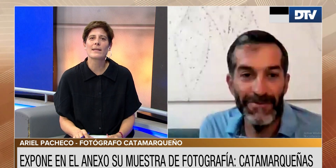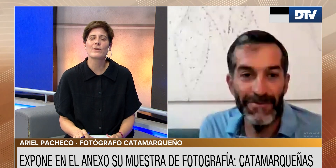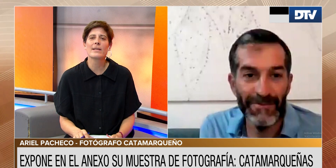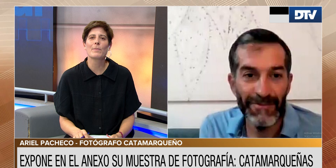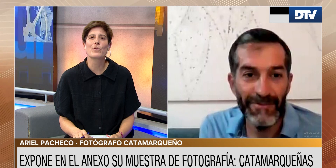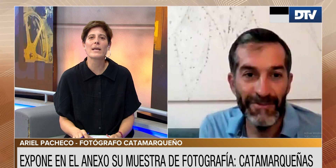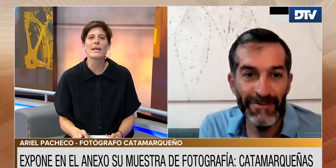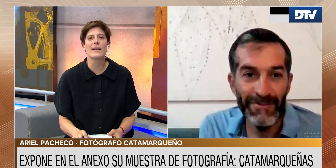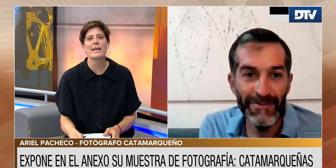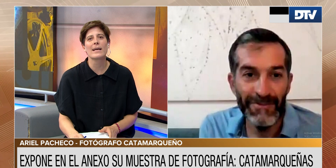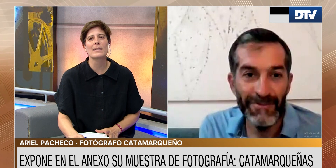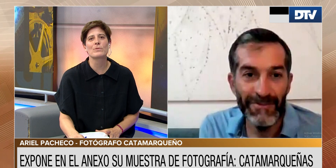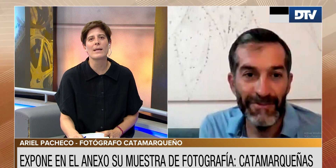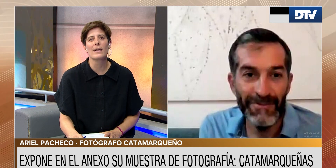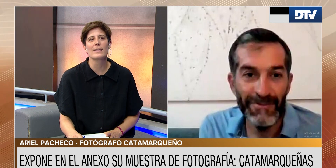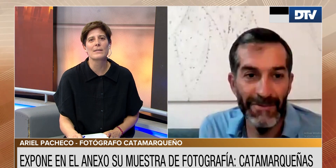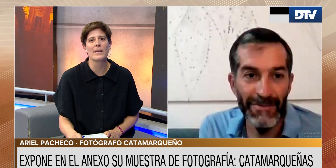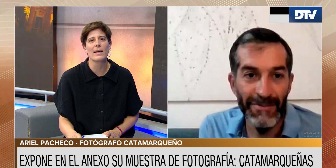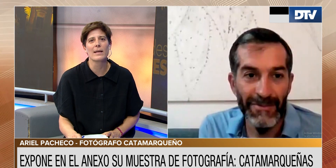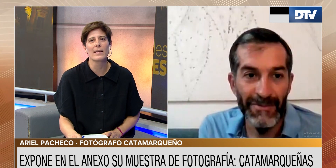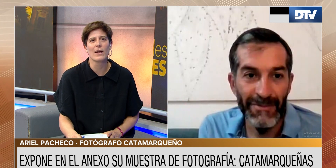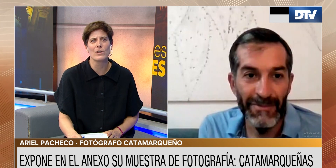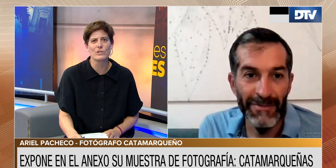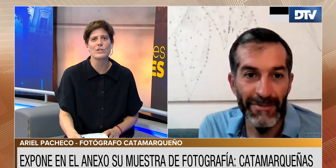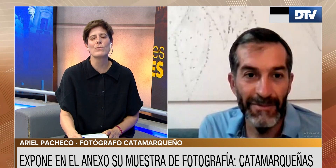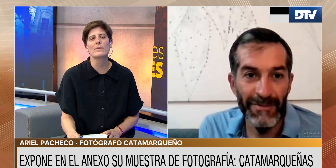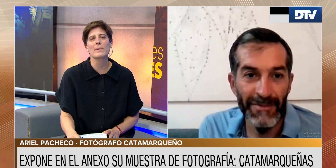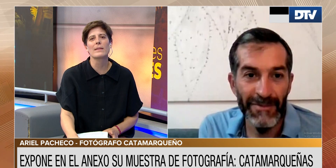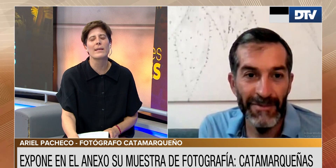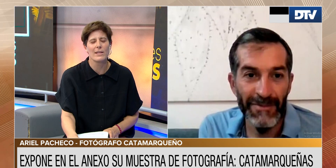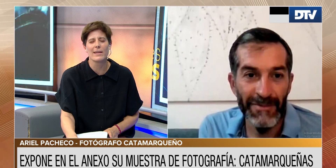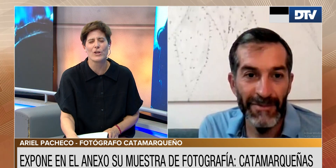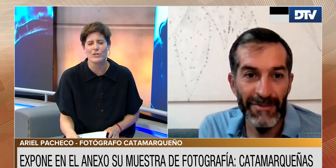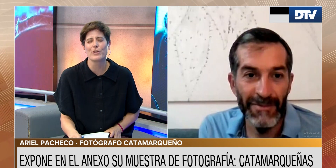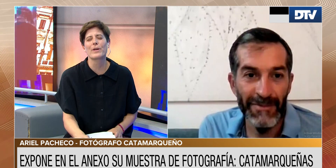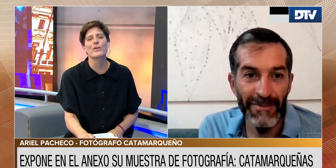Día Internacional de la Mujer. La diputada Silvina Ginocchio, justamente